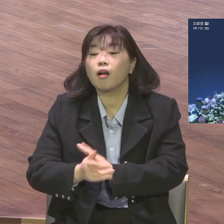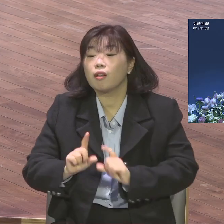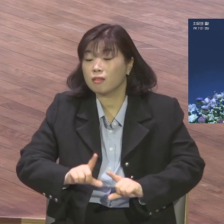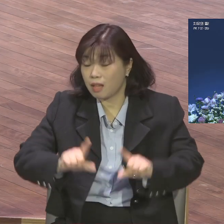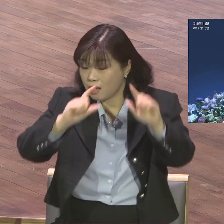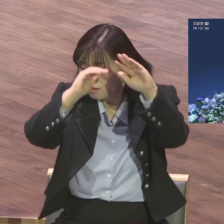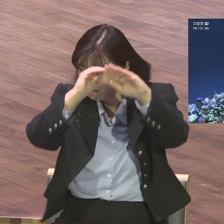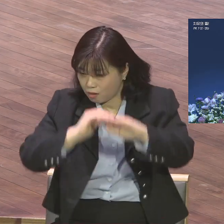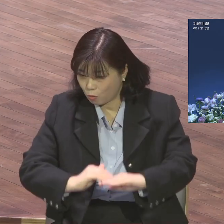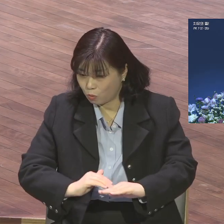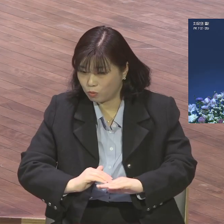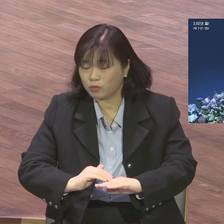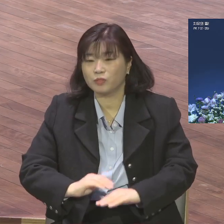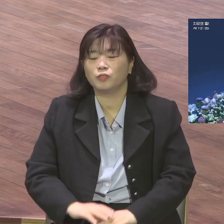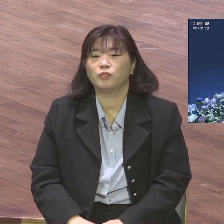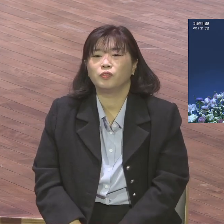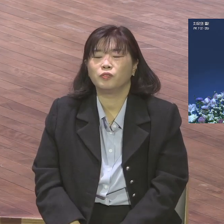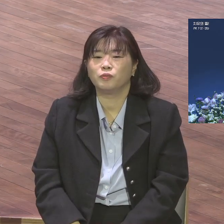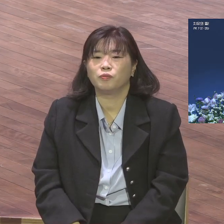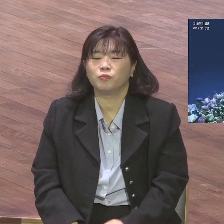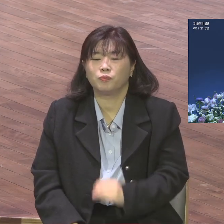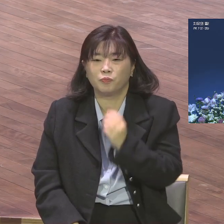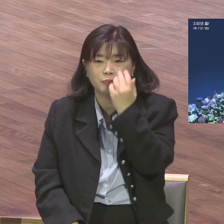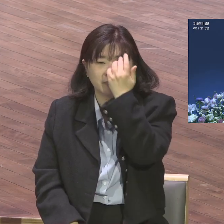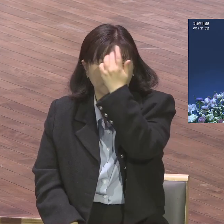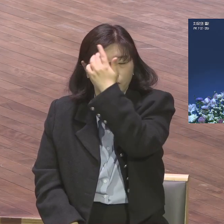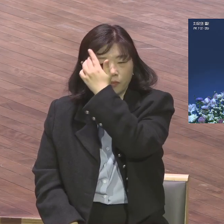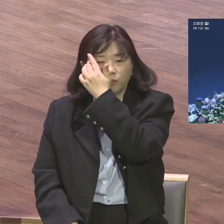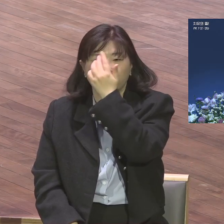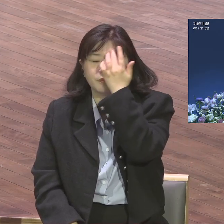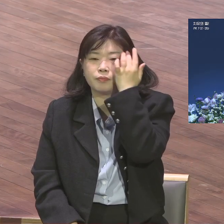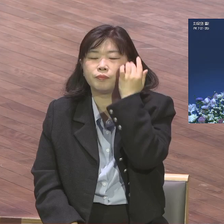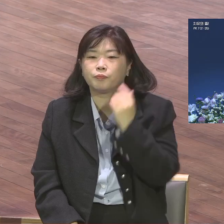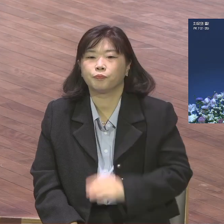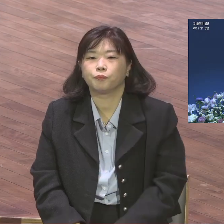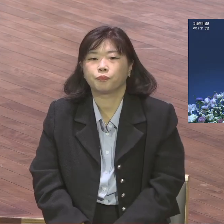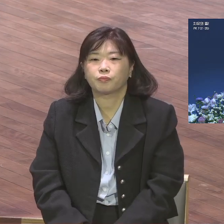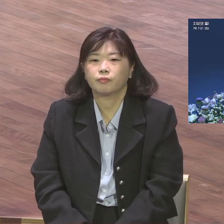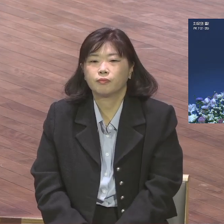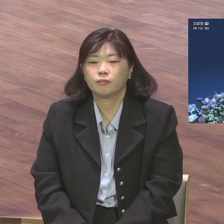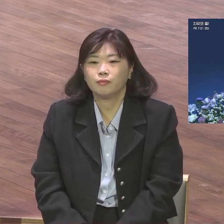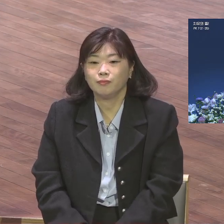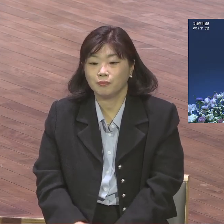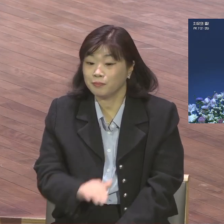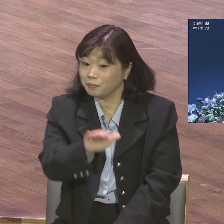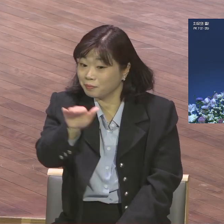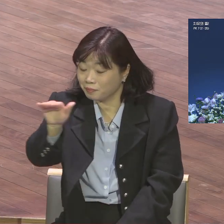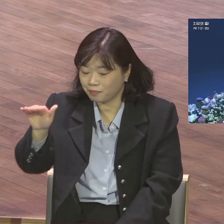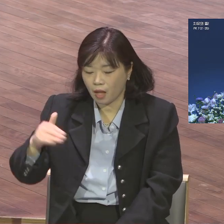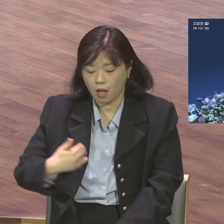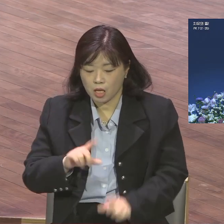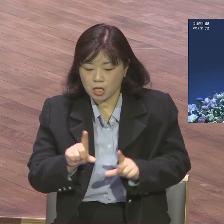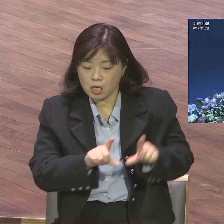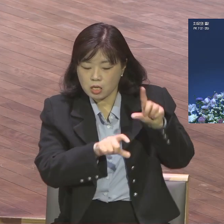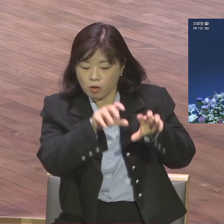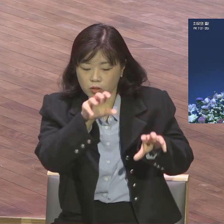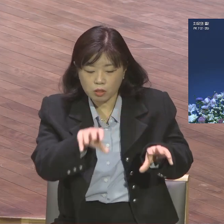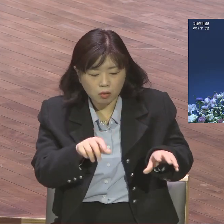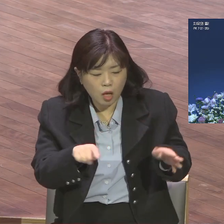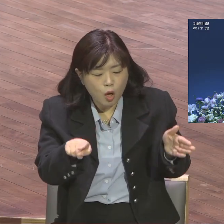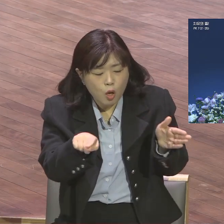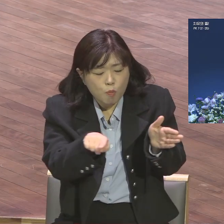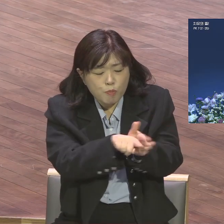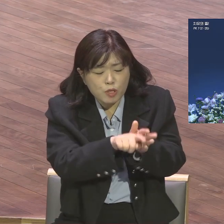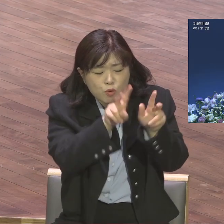예수님께서 본문 치유 사건을 통해서 우리에게 현장의 불신 영혼 보는 눈을 열어주셨습니다.